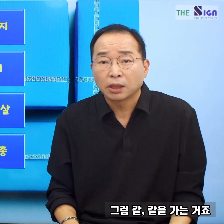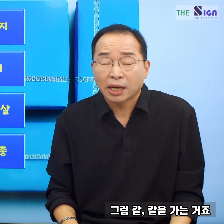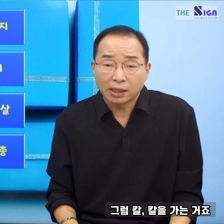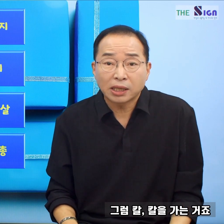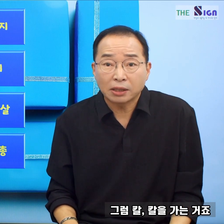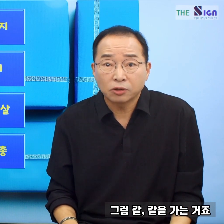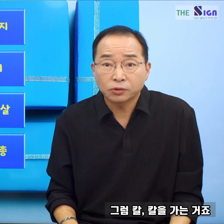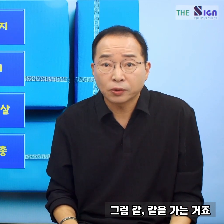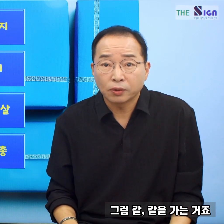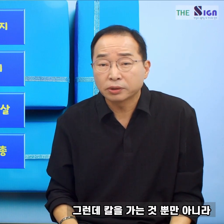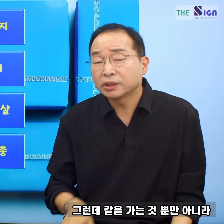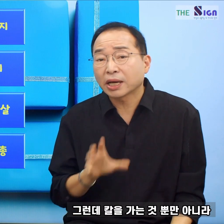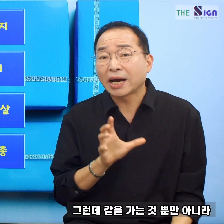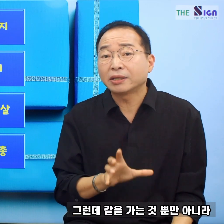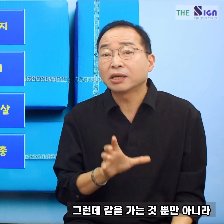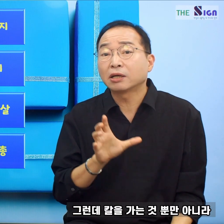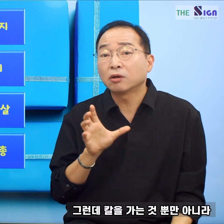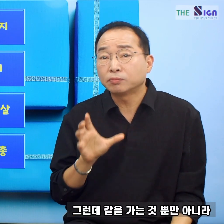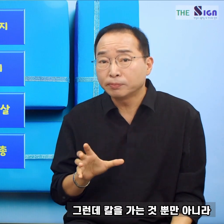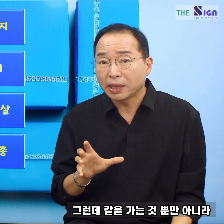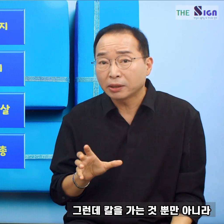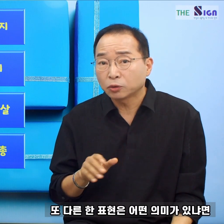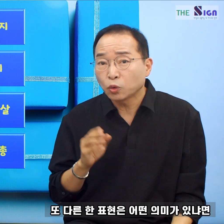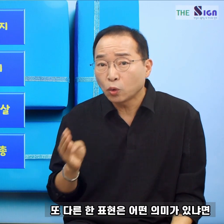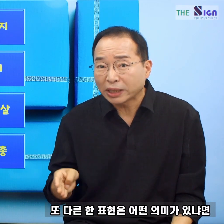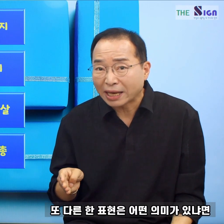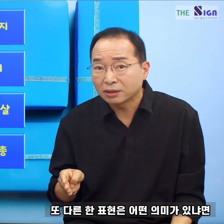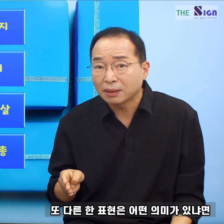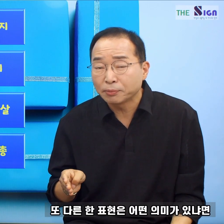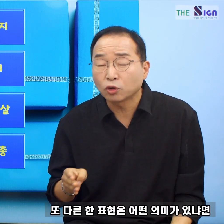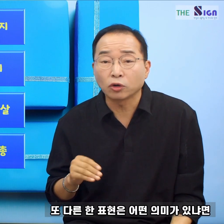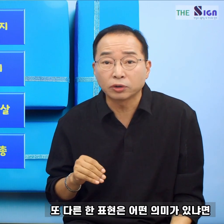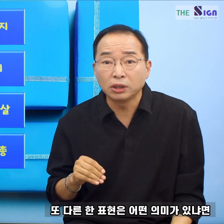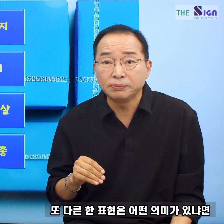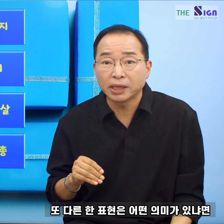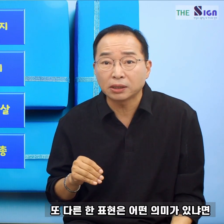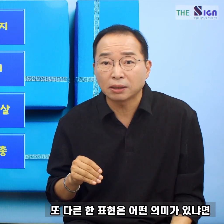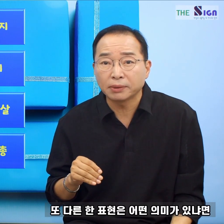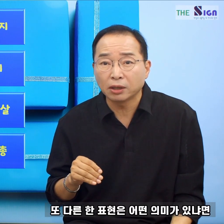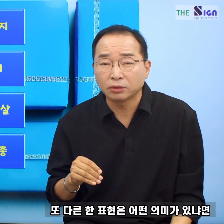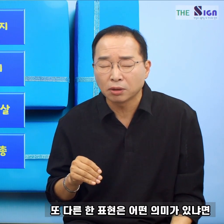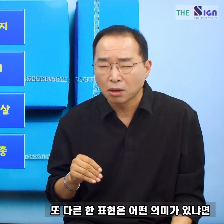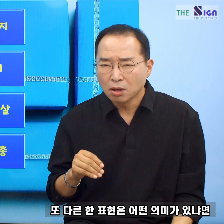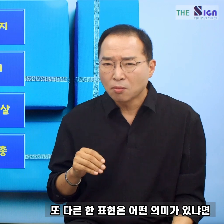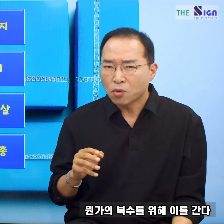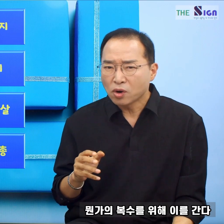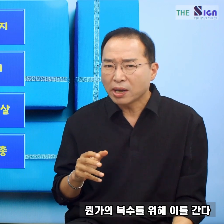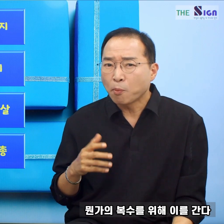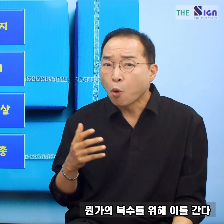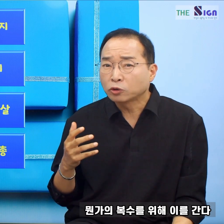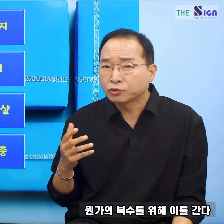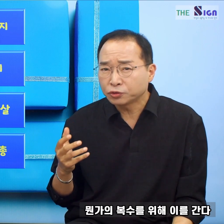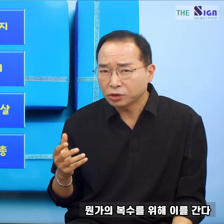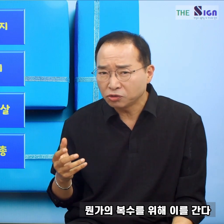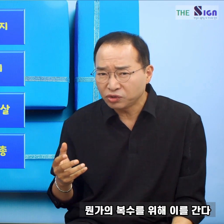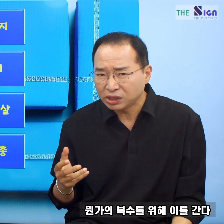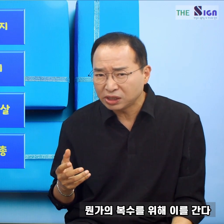칼을 가는 거죠. 근데 칼을 가는 것뿐만 아니라 또 다른 한편으로 어떤 의미가 있냐면 뭔가의 복수를